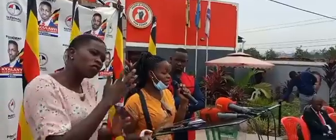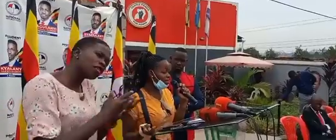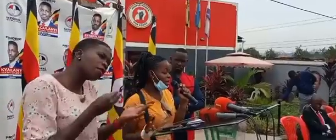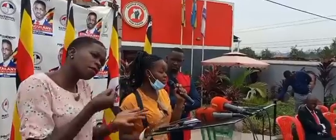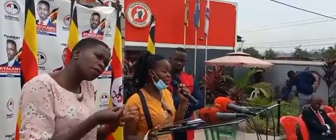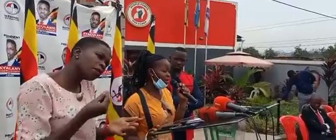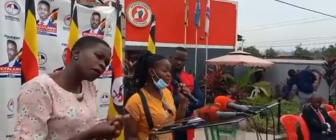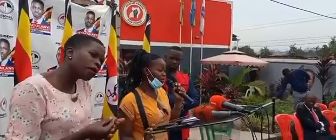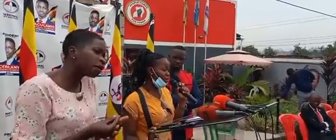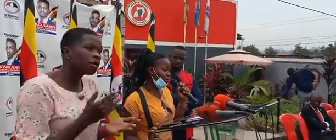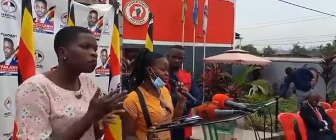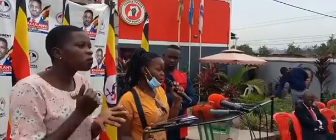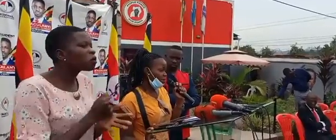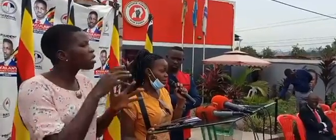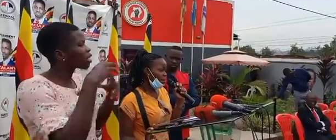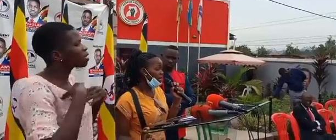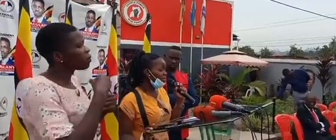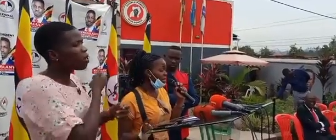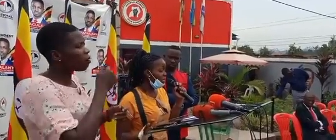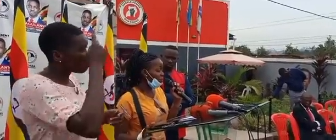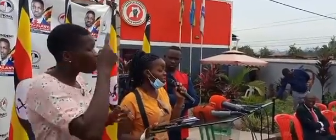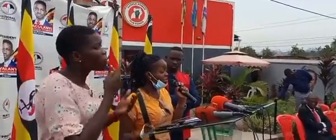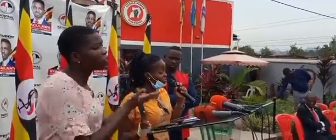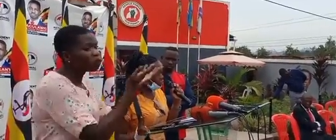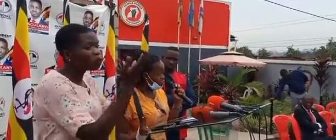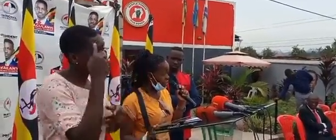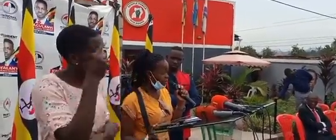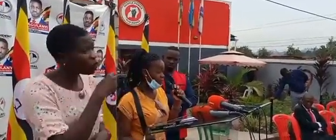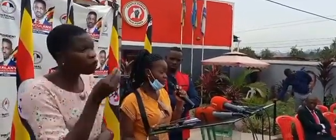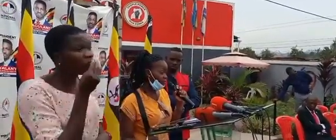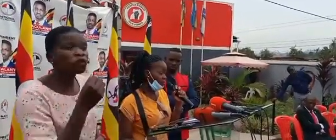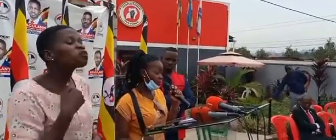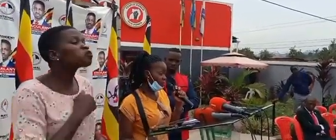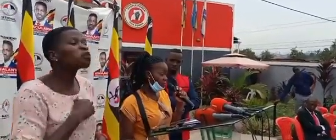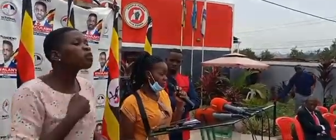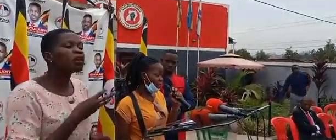kuba tebakkiriza mmere naye ne sente ezo tezituuka